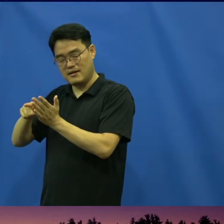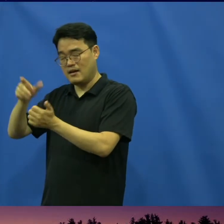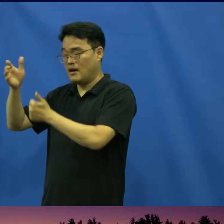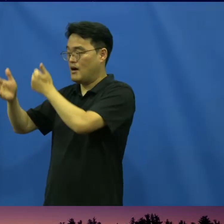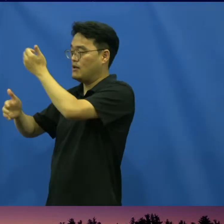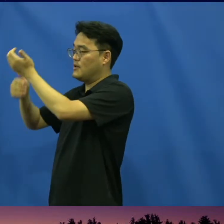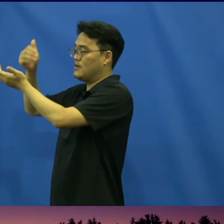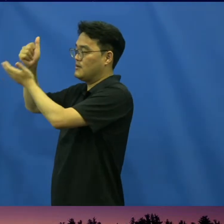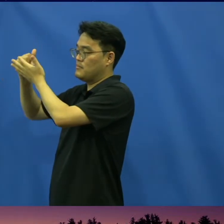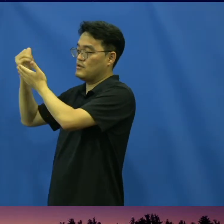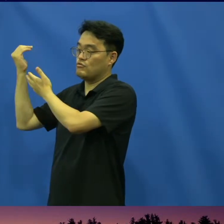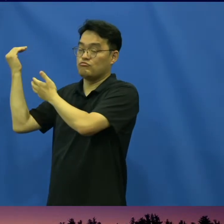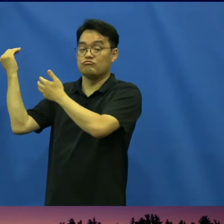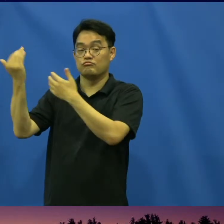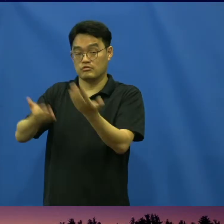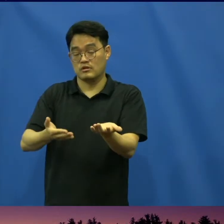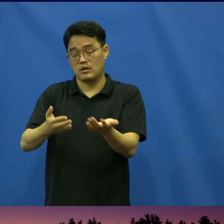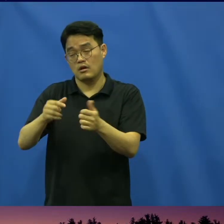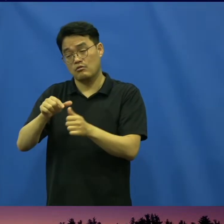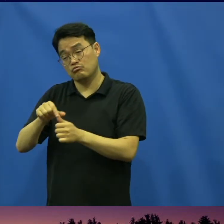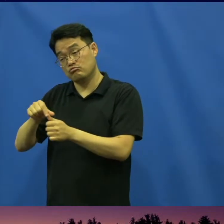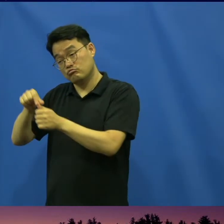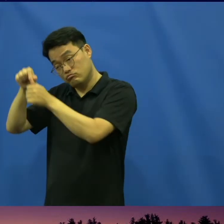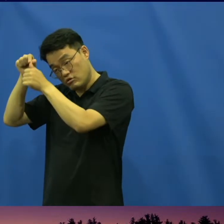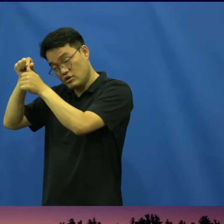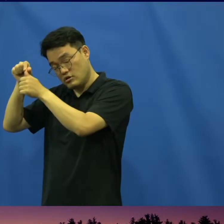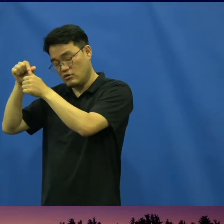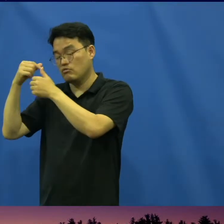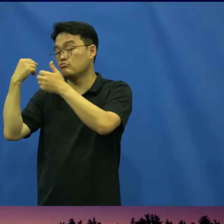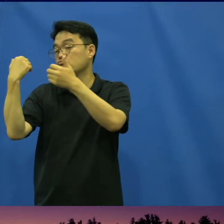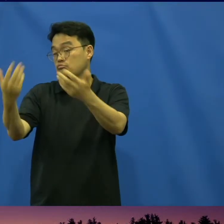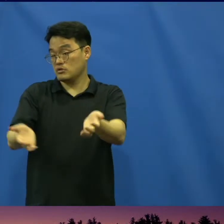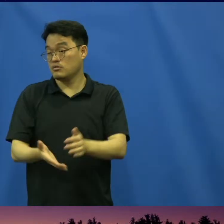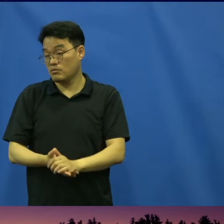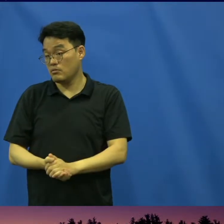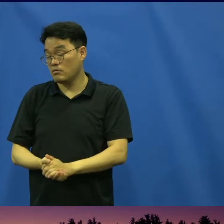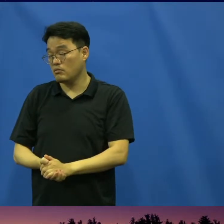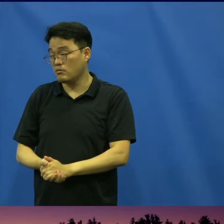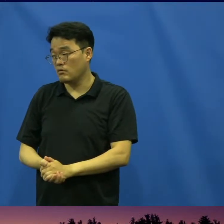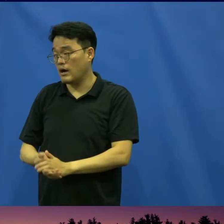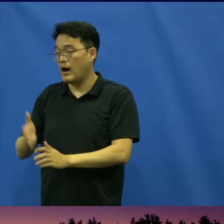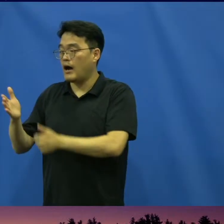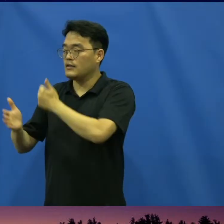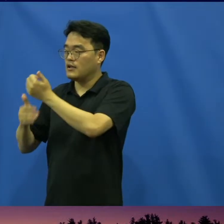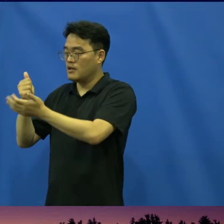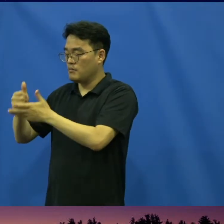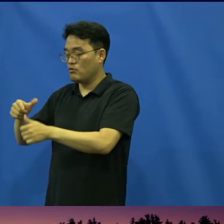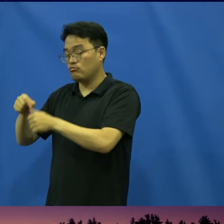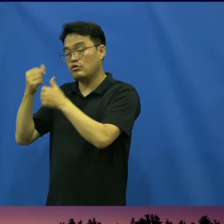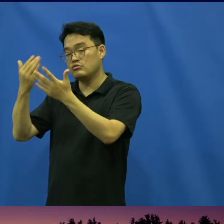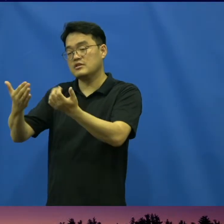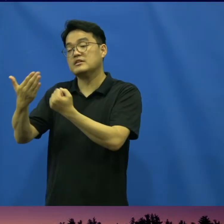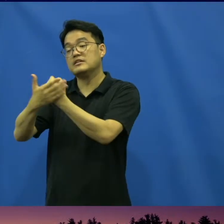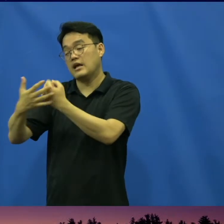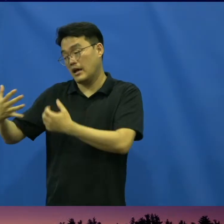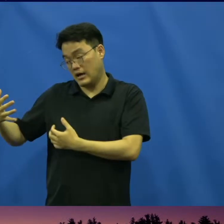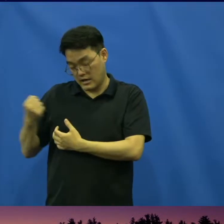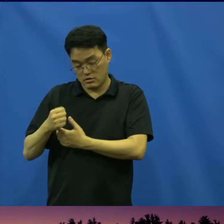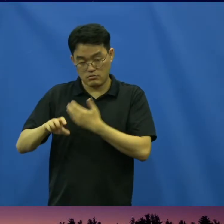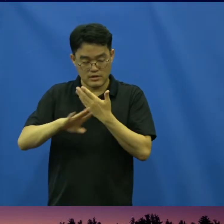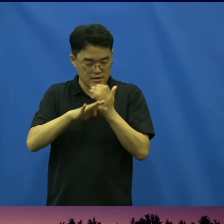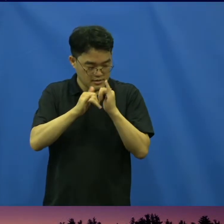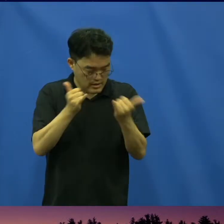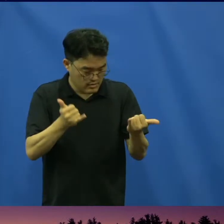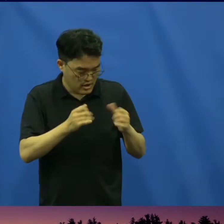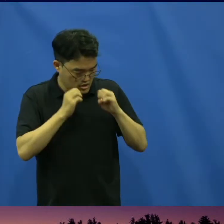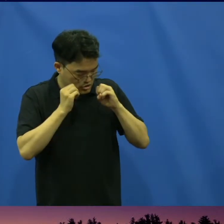지혜 나를 살린 그 복음이 다른 사람도 살려내는 일에 쓰임받는 은혜가 있게 되기를 축원합니다. 갈수록 더 풍성한 지혜로